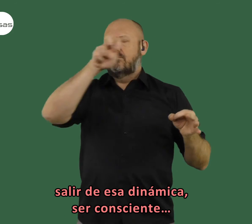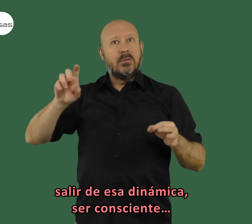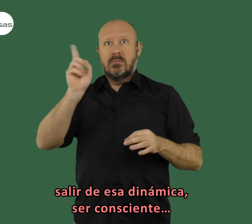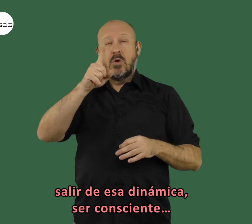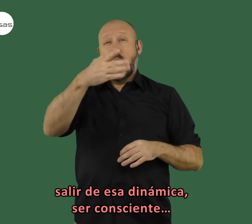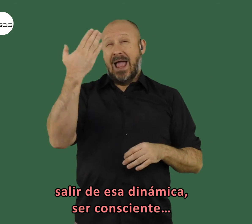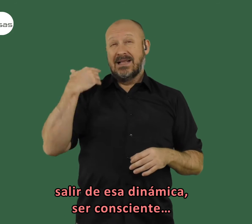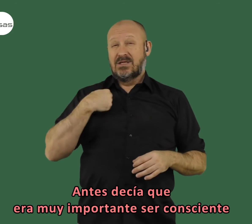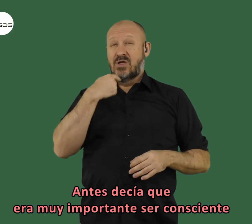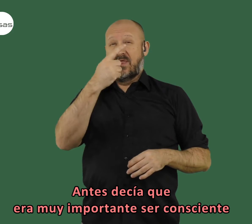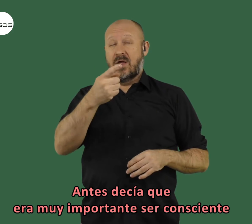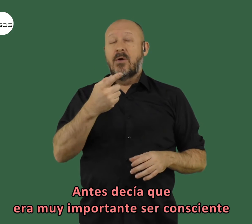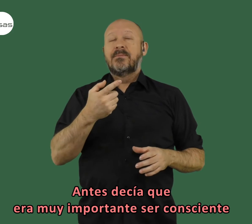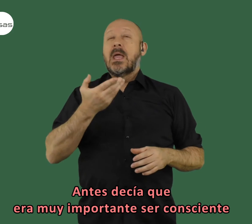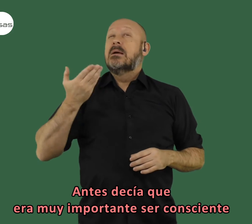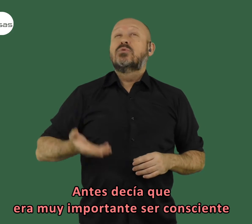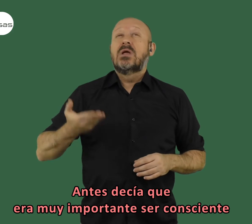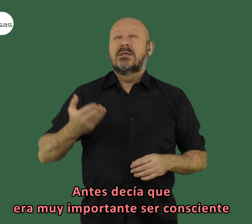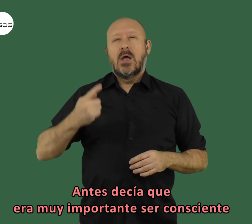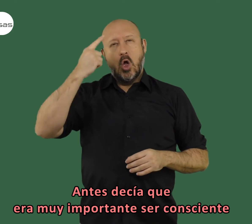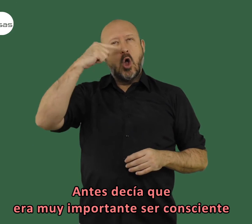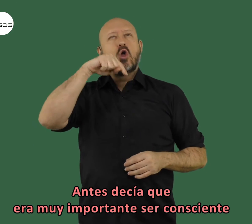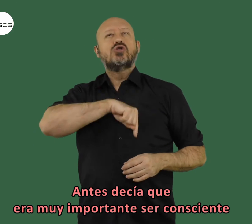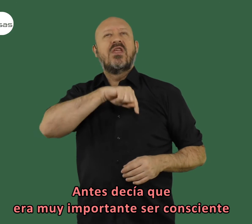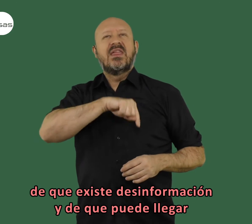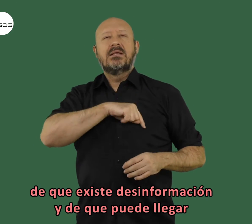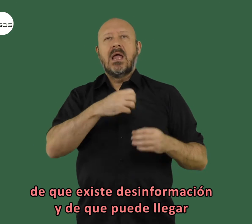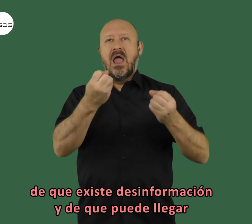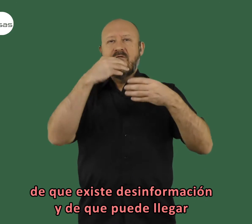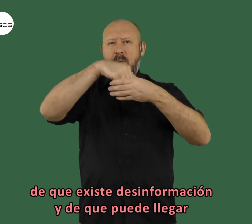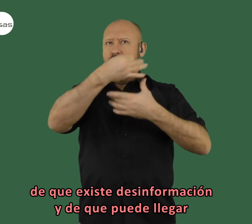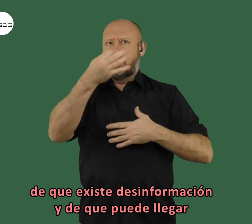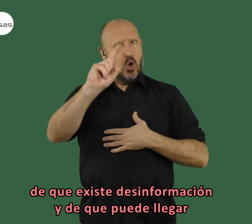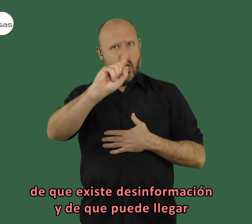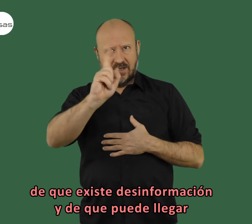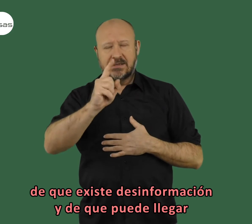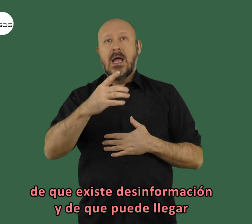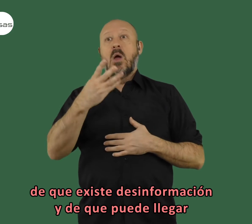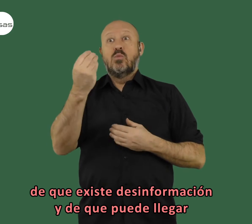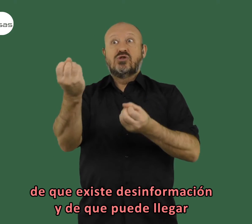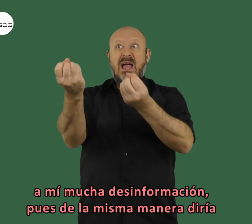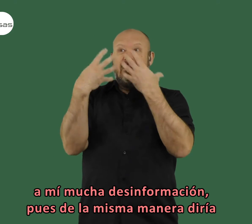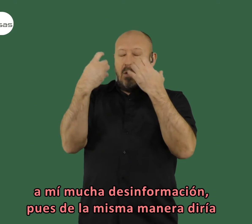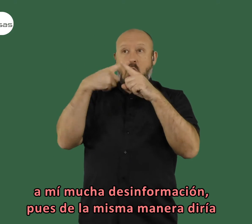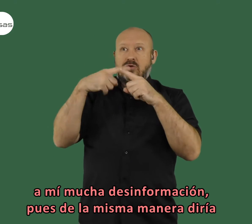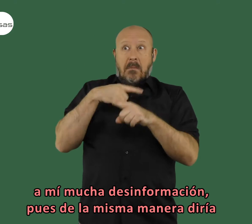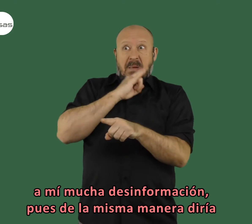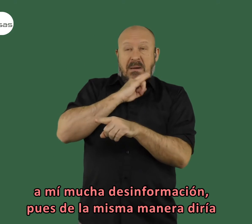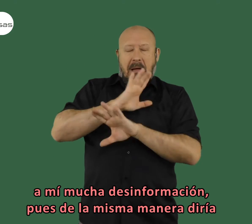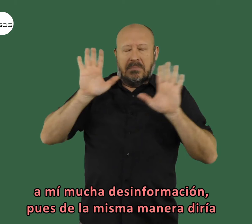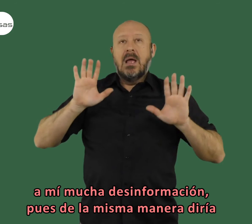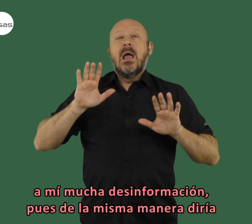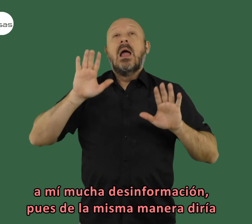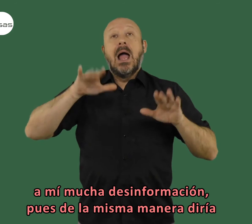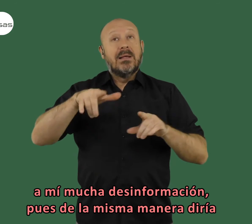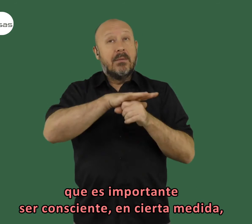Ser consciente, antes decía que era muy importante ser consciente de que existe desinformación y de que puede llegar a mí mucha desinformación,